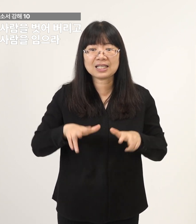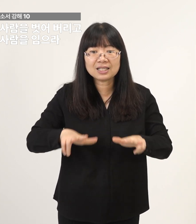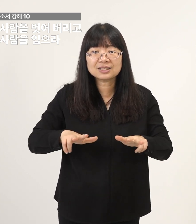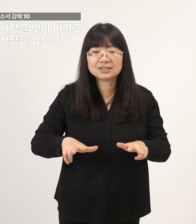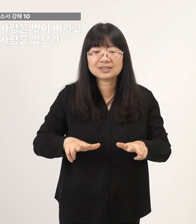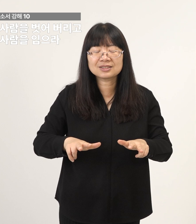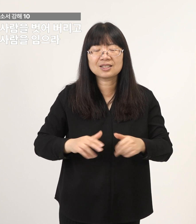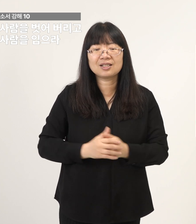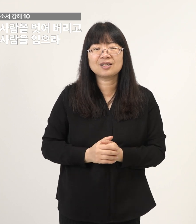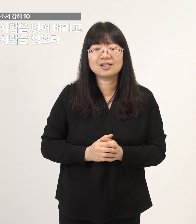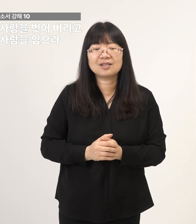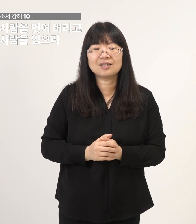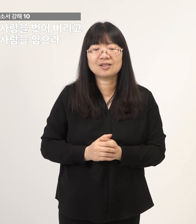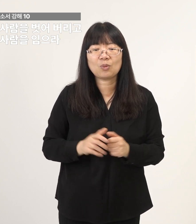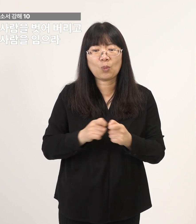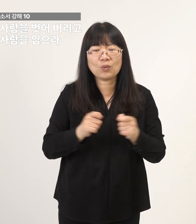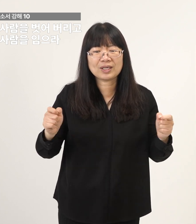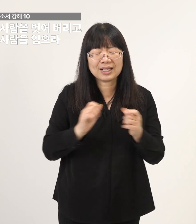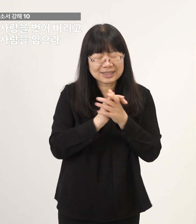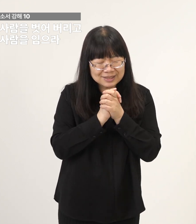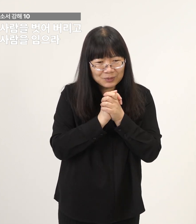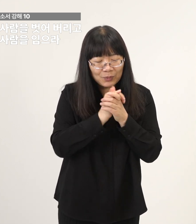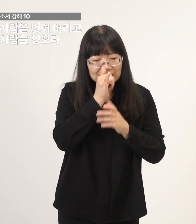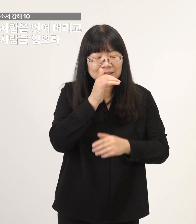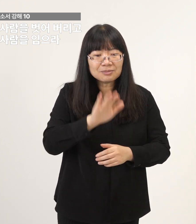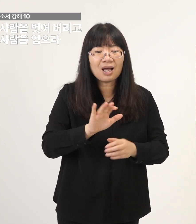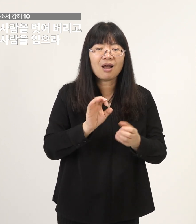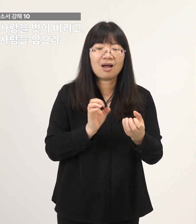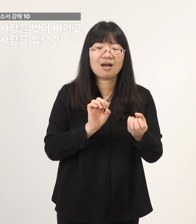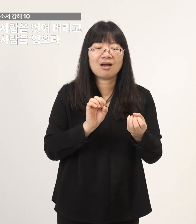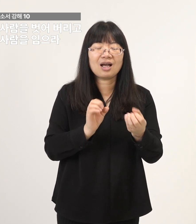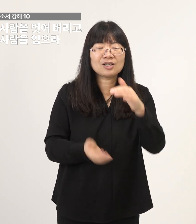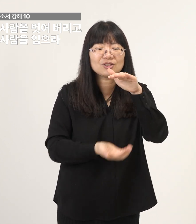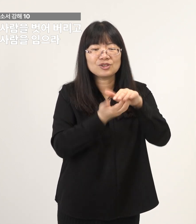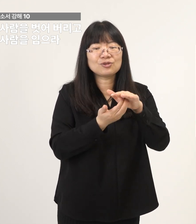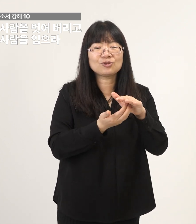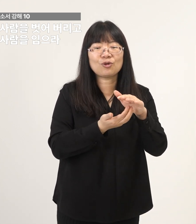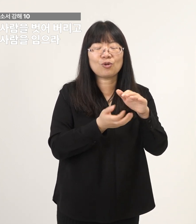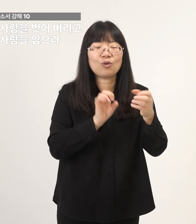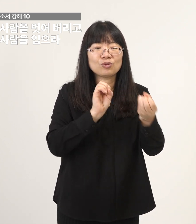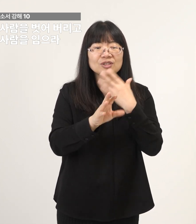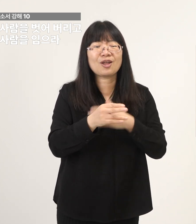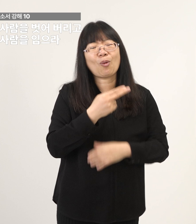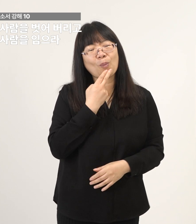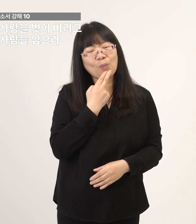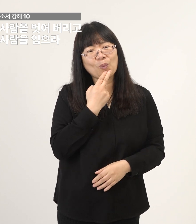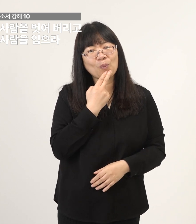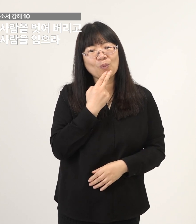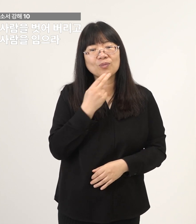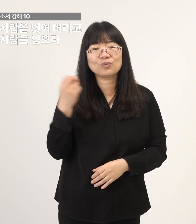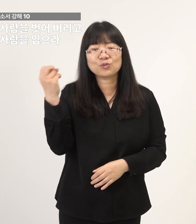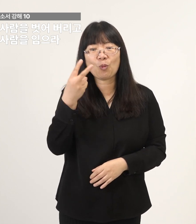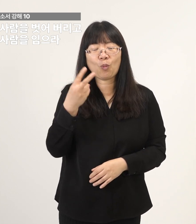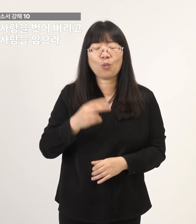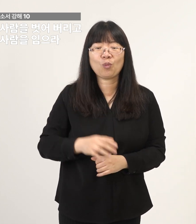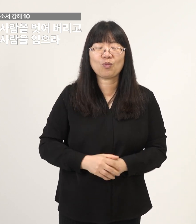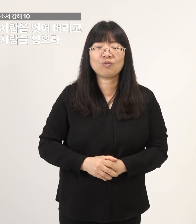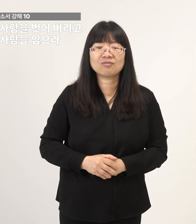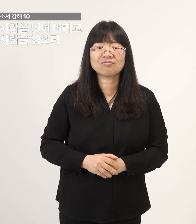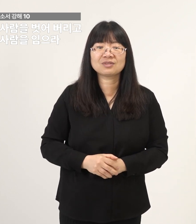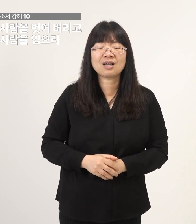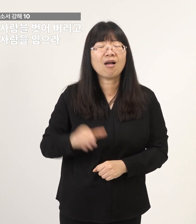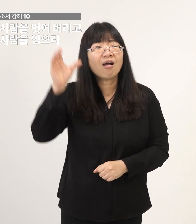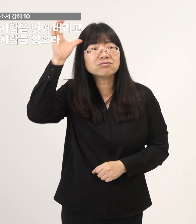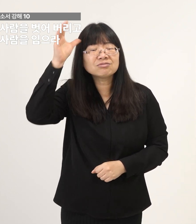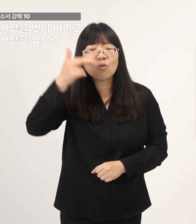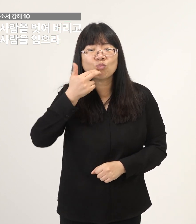지금도 오랜 기도를 드리지만 응답이 이루어지지 않고 어느 날 또 뜻밖의